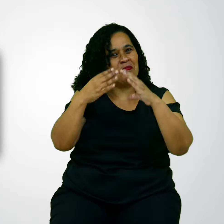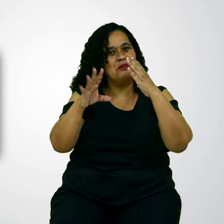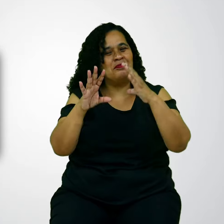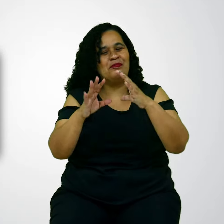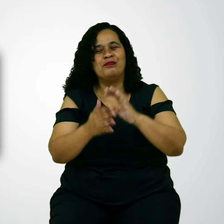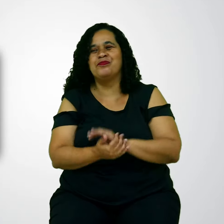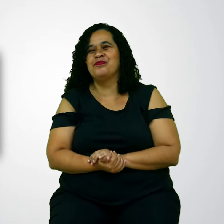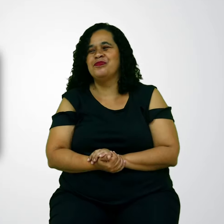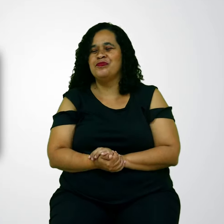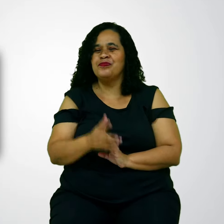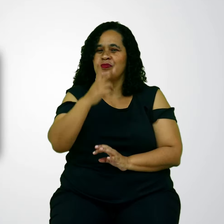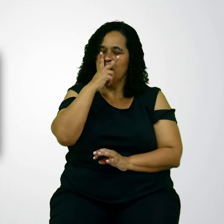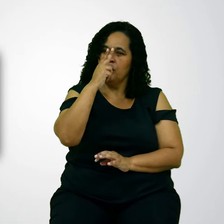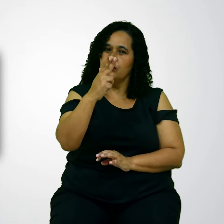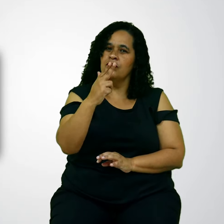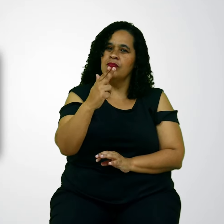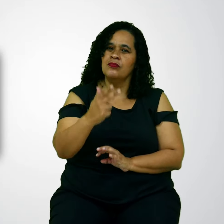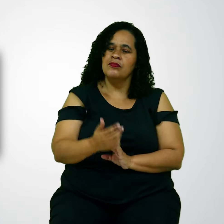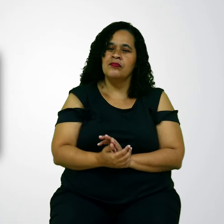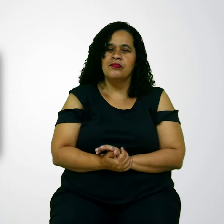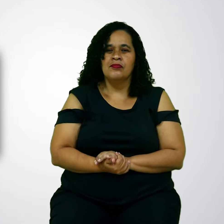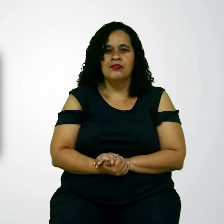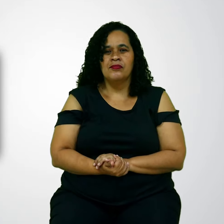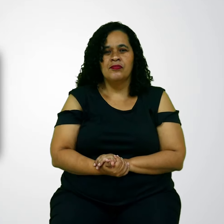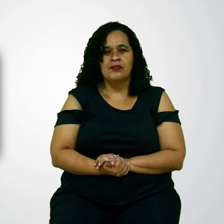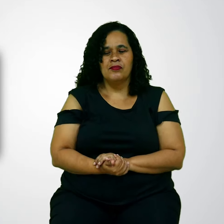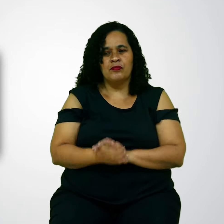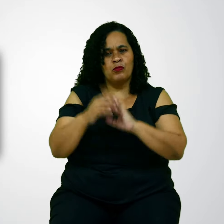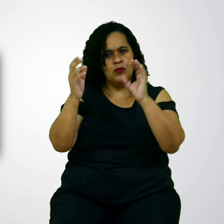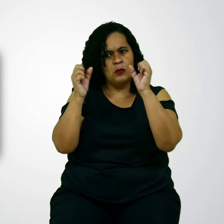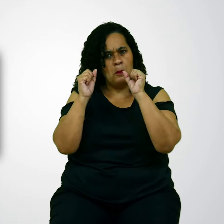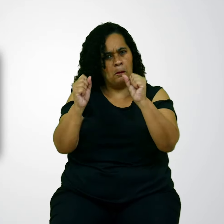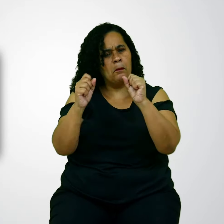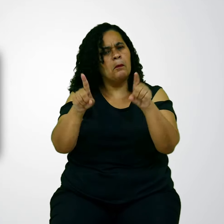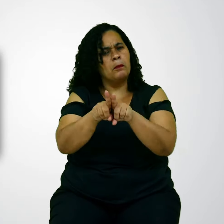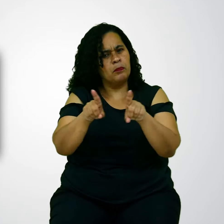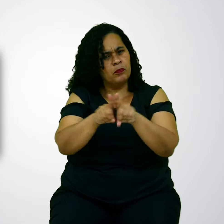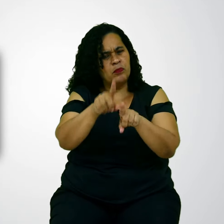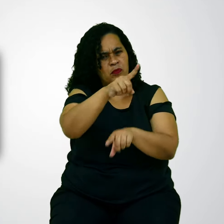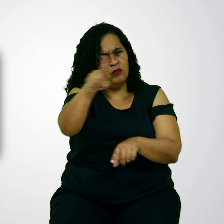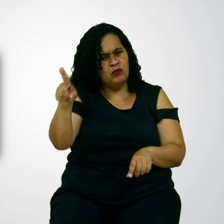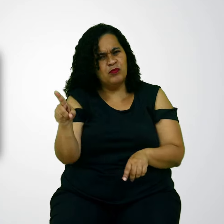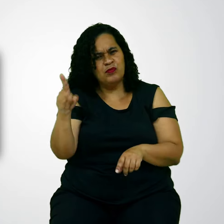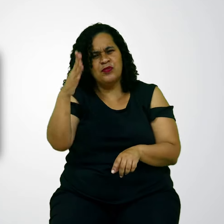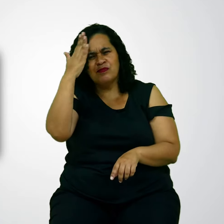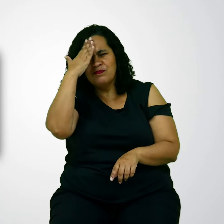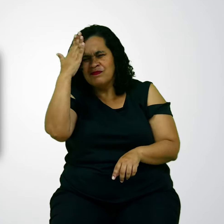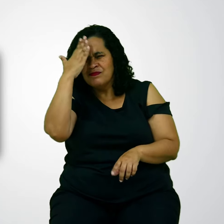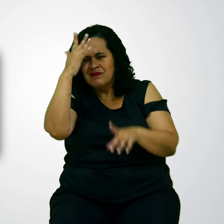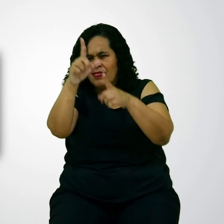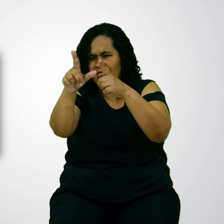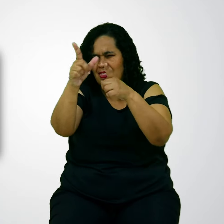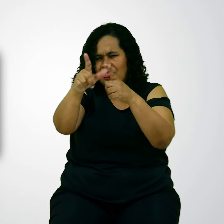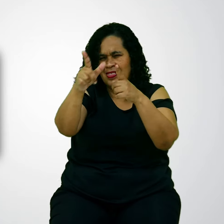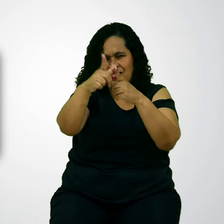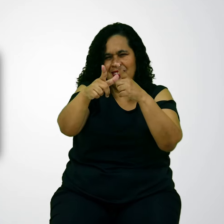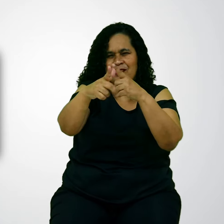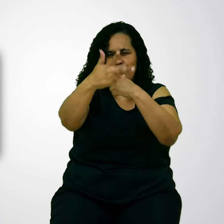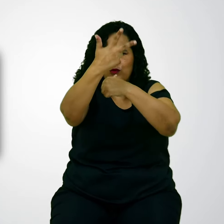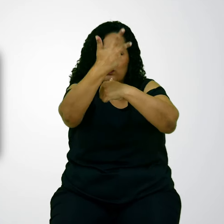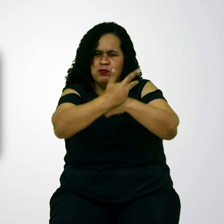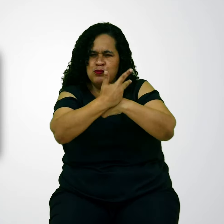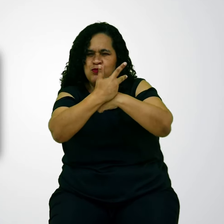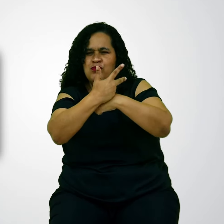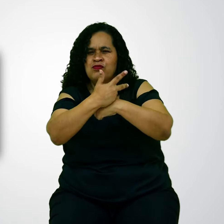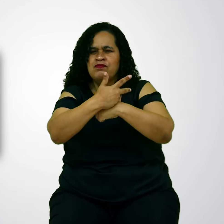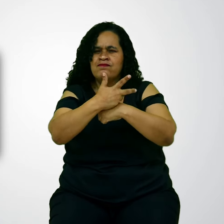gente pode ter nessa música, vocês vão poder assistir nessa música um pouco disso, de um coração sincero, com